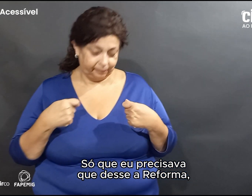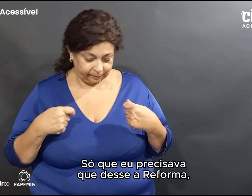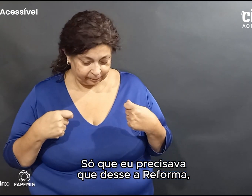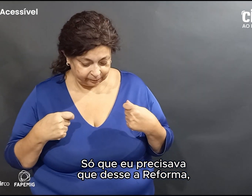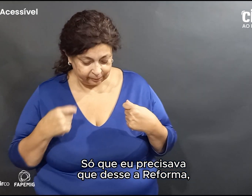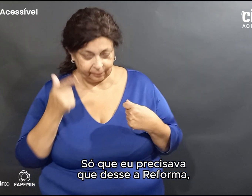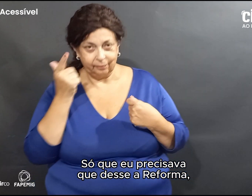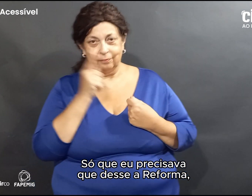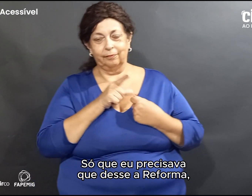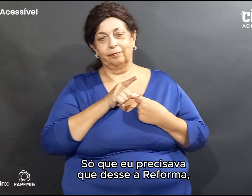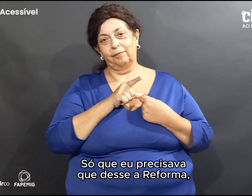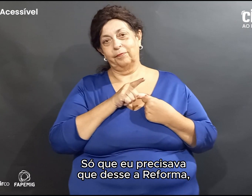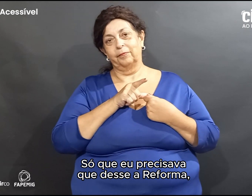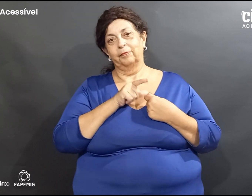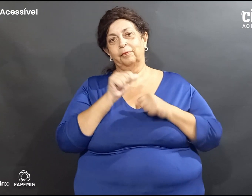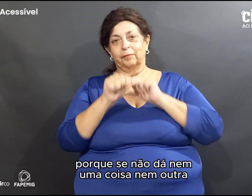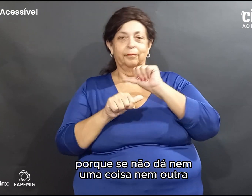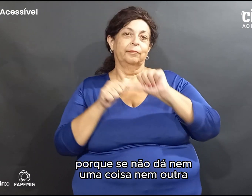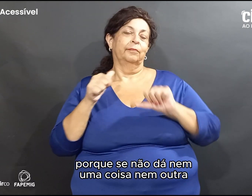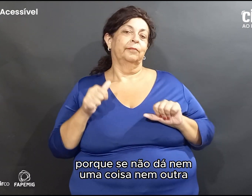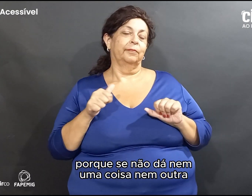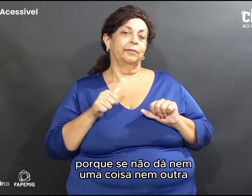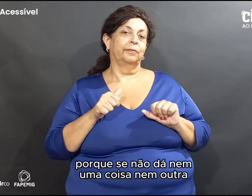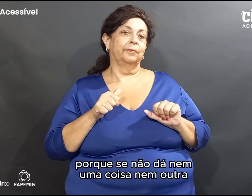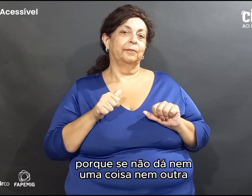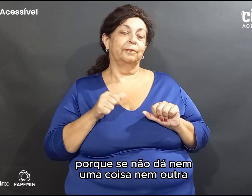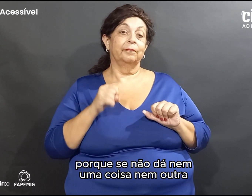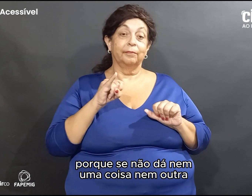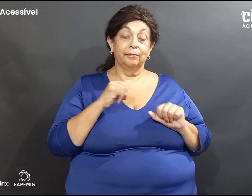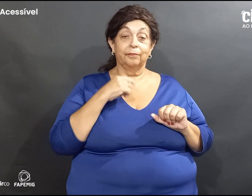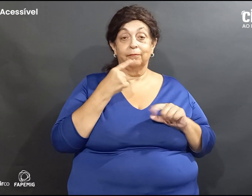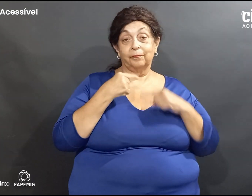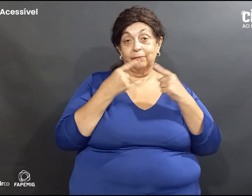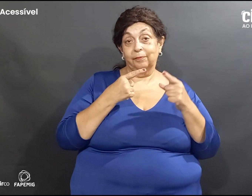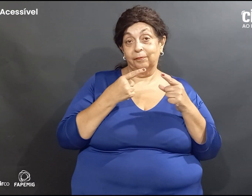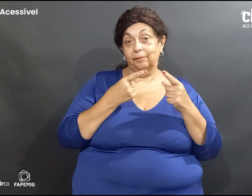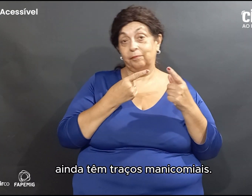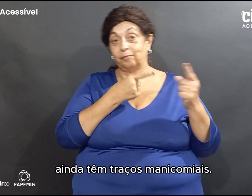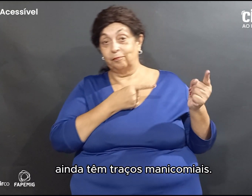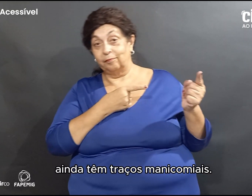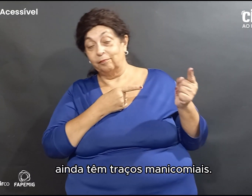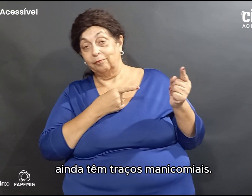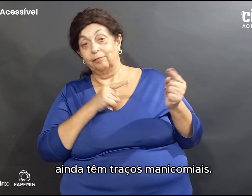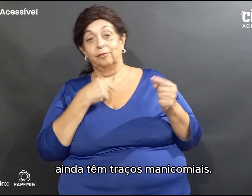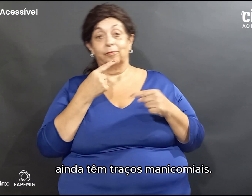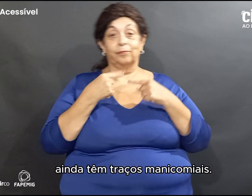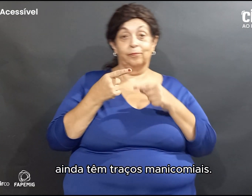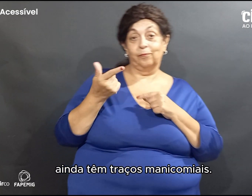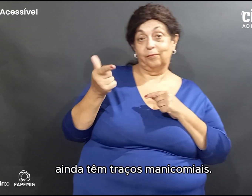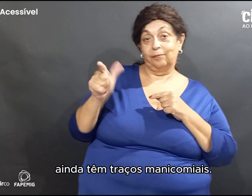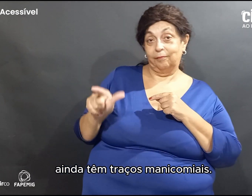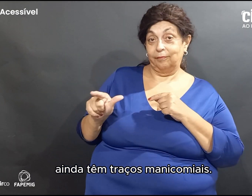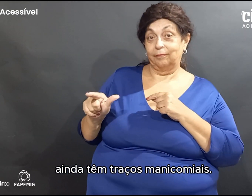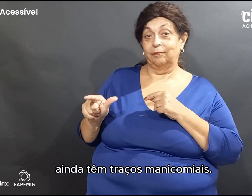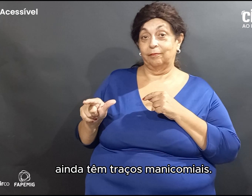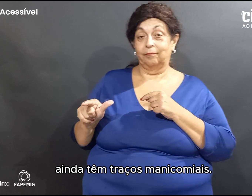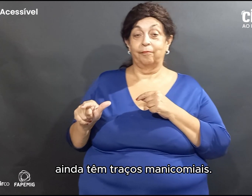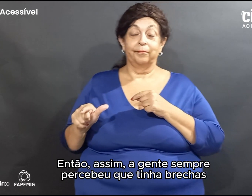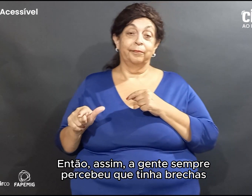desse a reforma, porque se não dá nenhuma coisa nem outra, né, ainda tem traços manicomiais, né? Então,